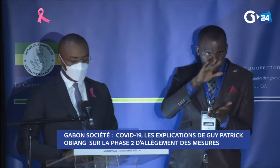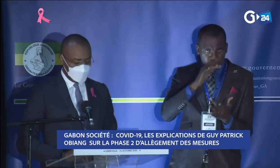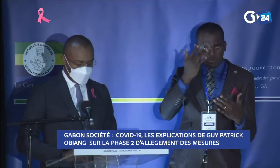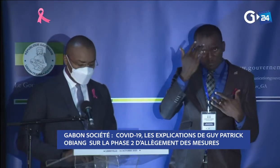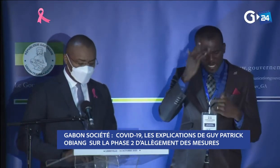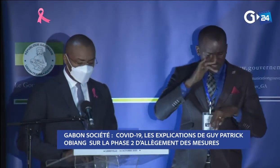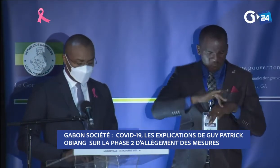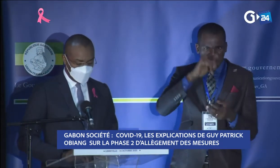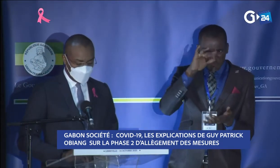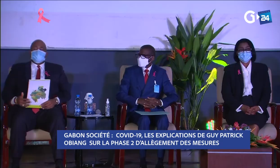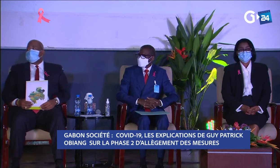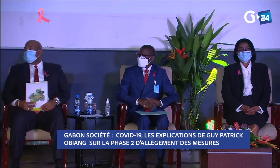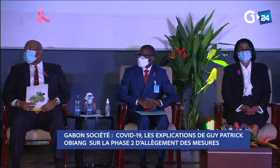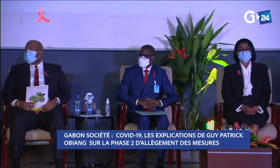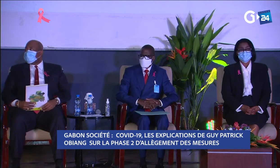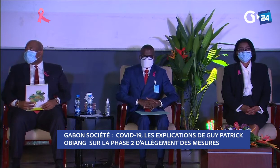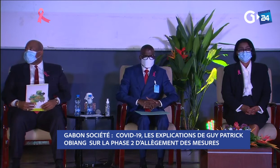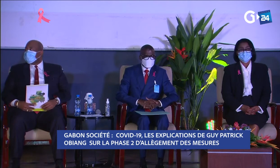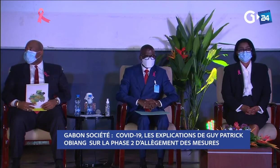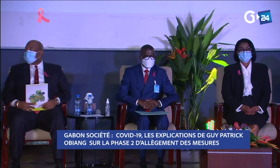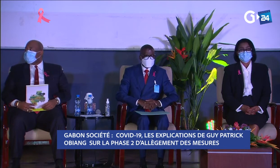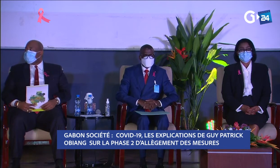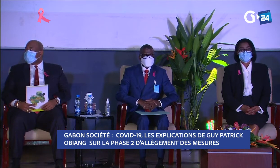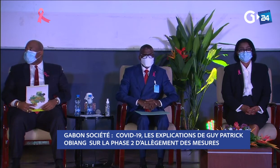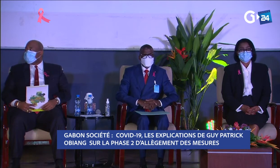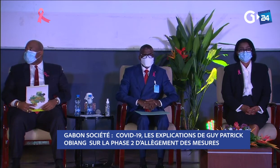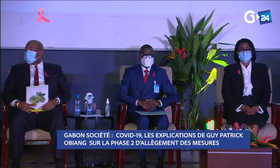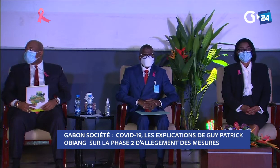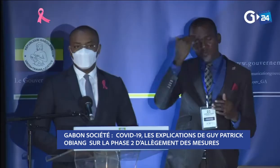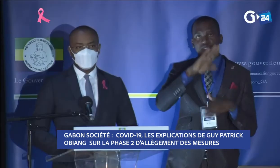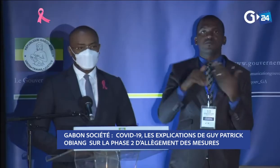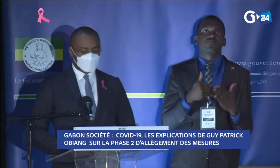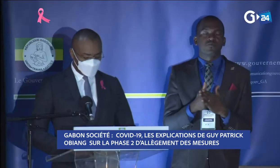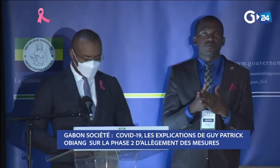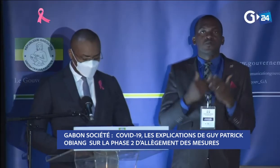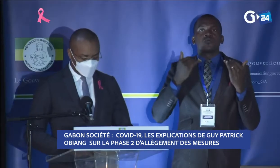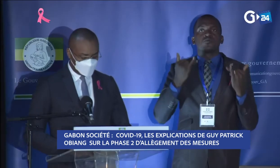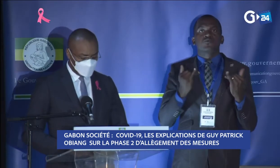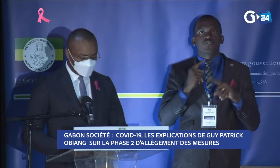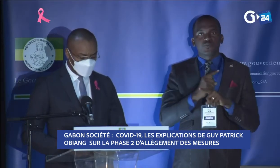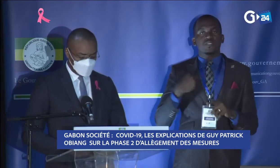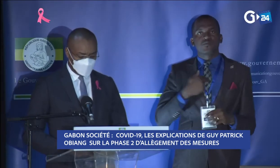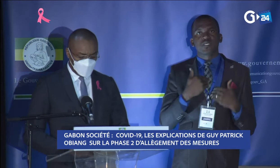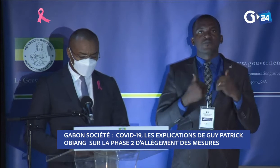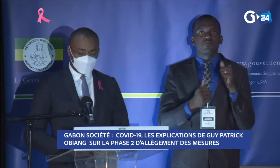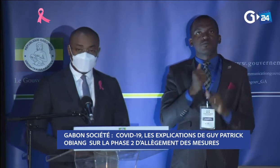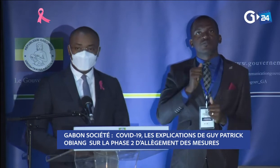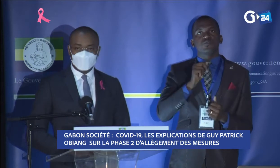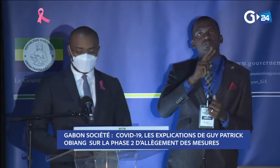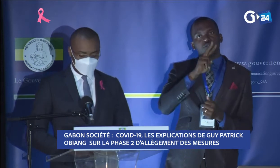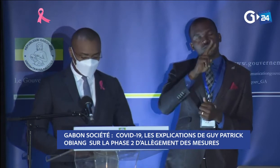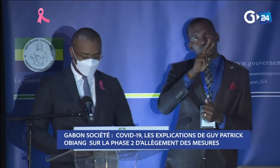presse gouvernementale, fait état du tableau sanitaire actuel. Aujourd'hui, nous avons plus de 200